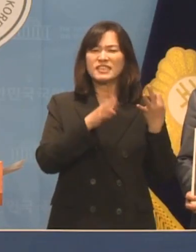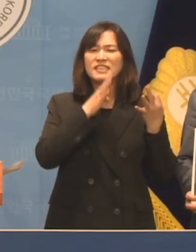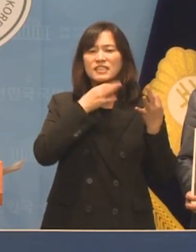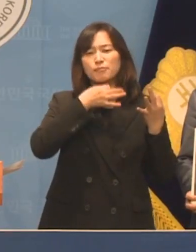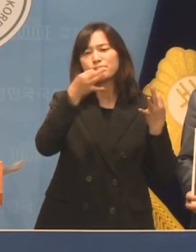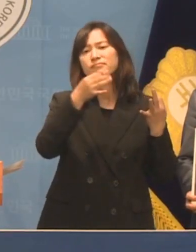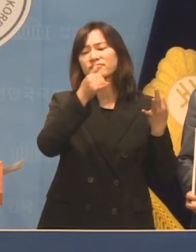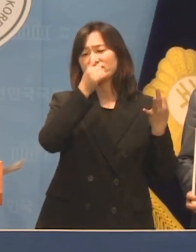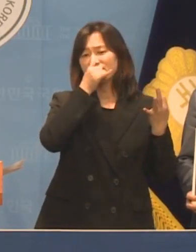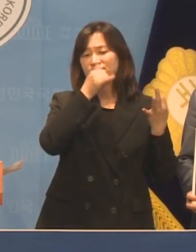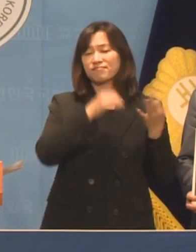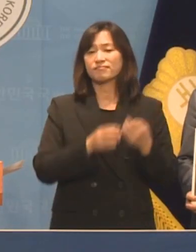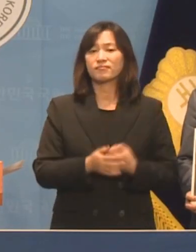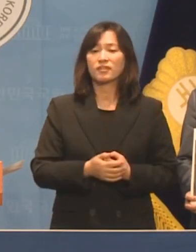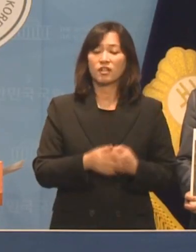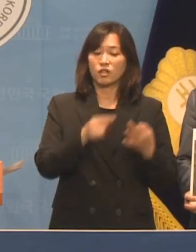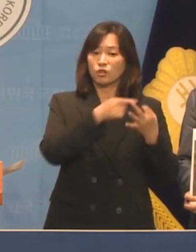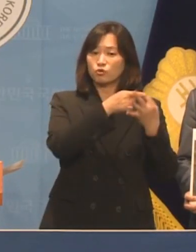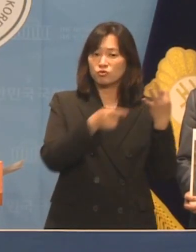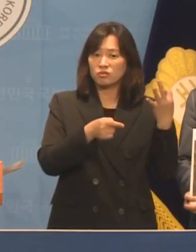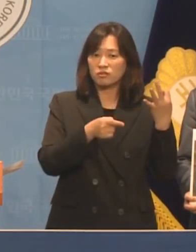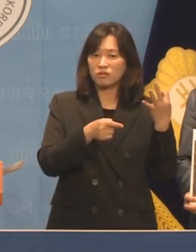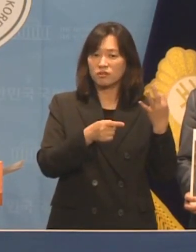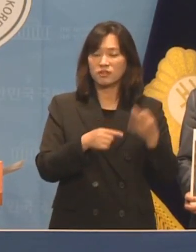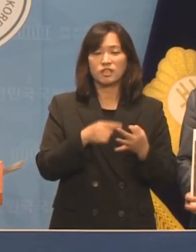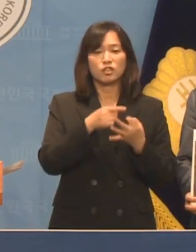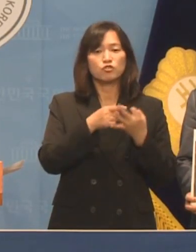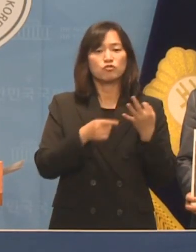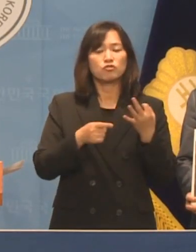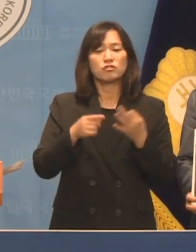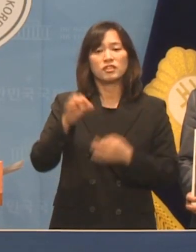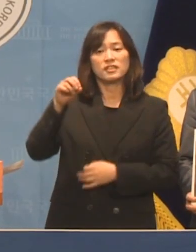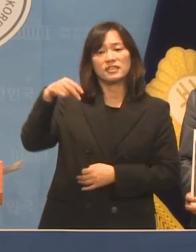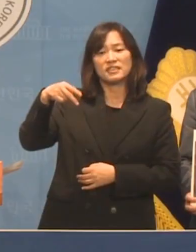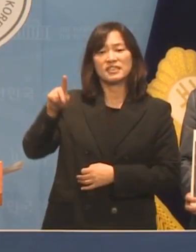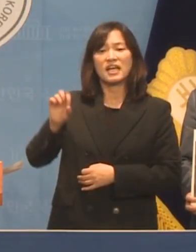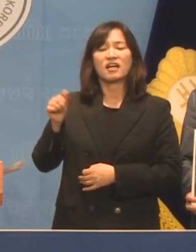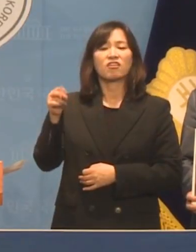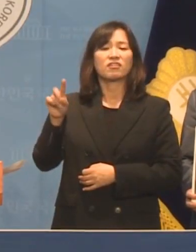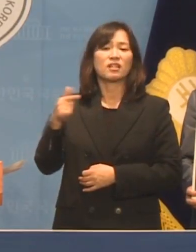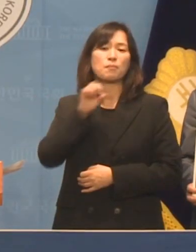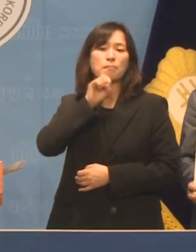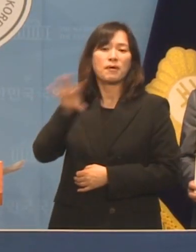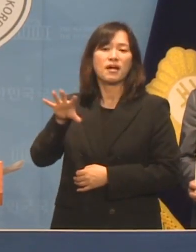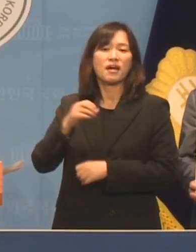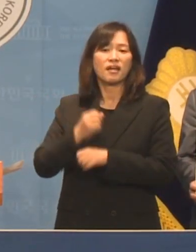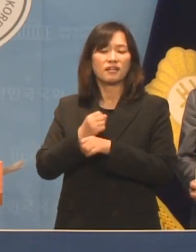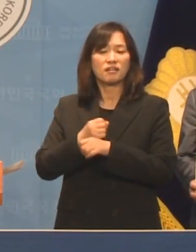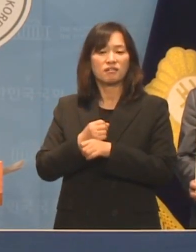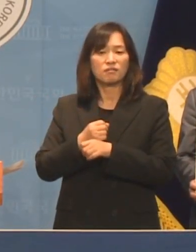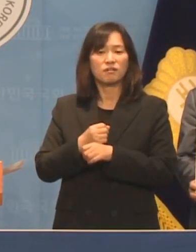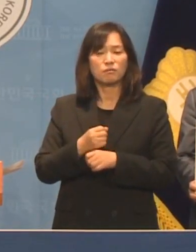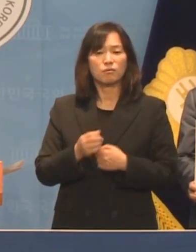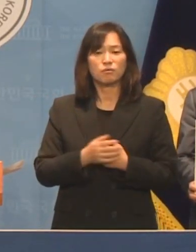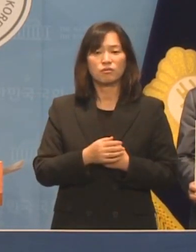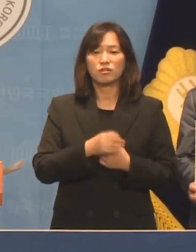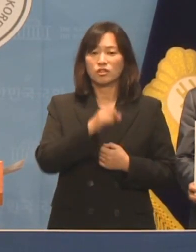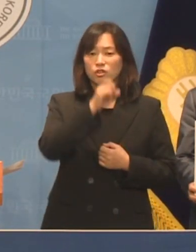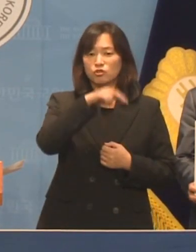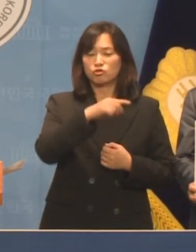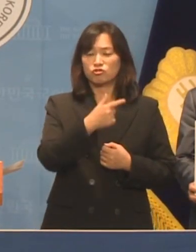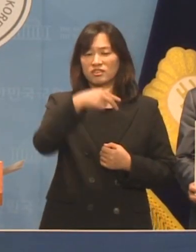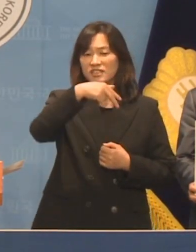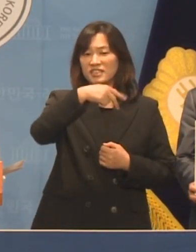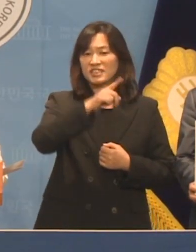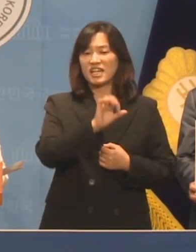나왔습니다. 윤석열은 윤상현한테 이야기했다라고 하고 윤상현